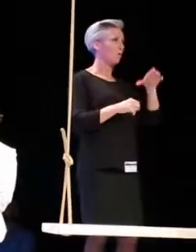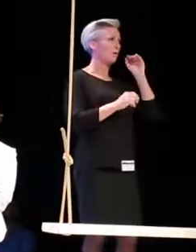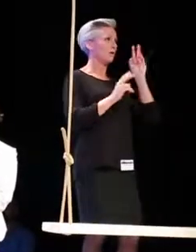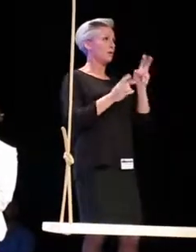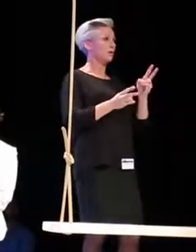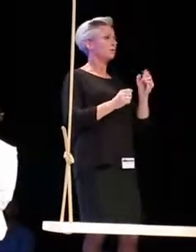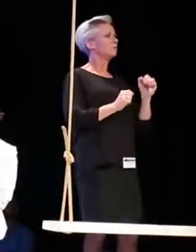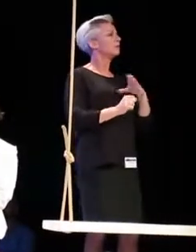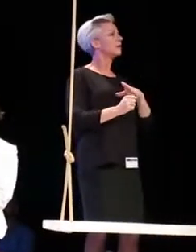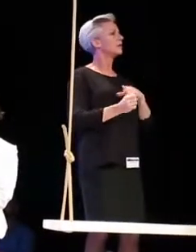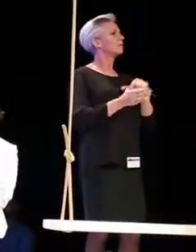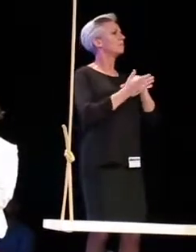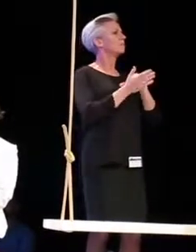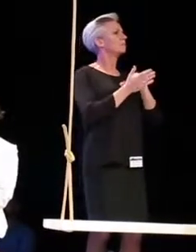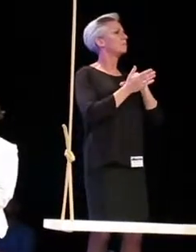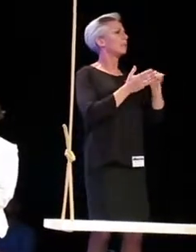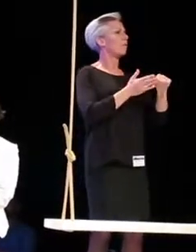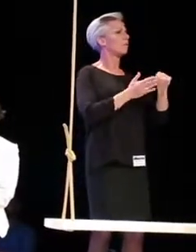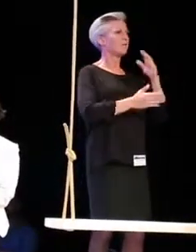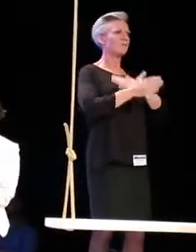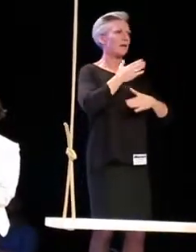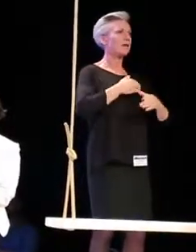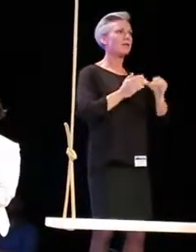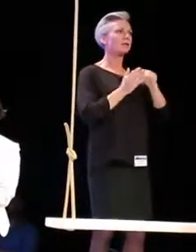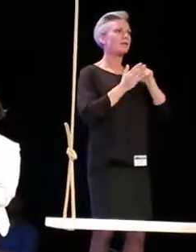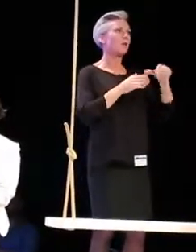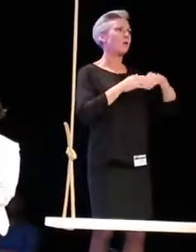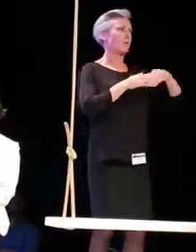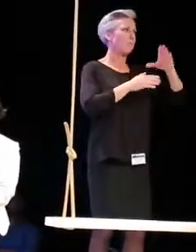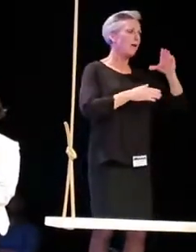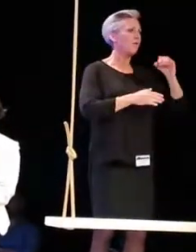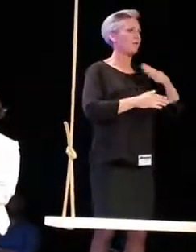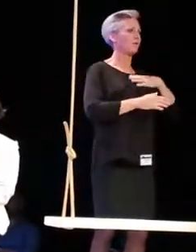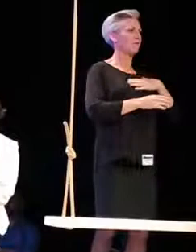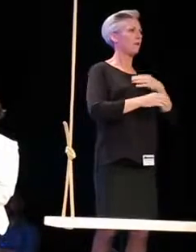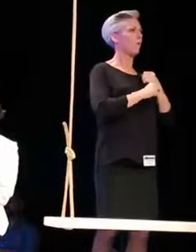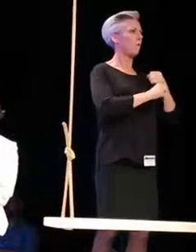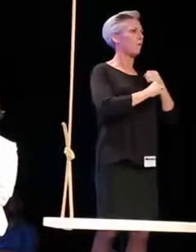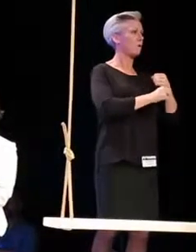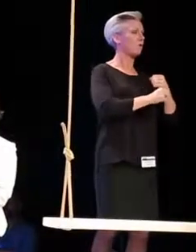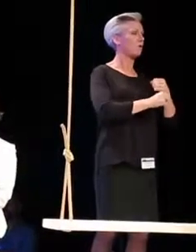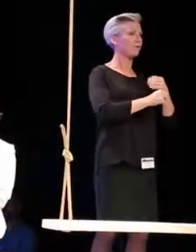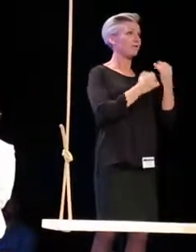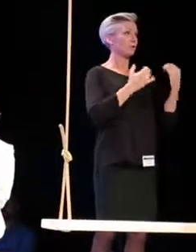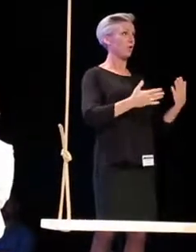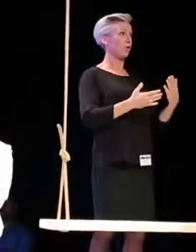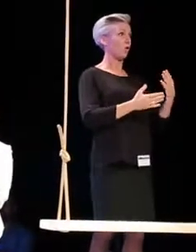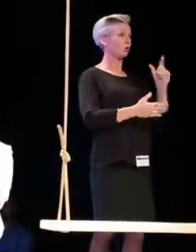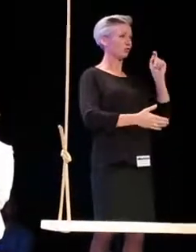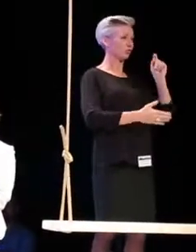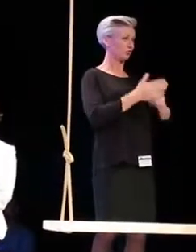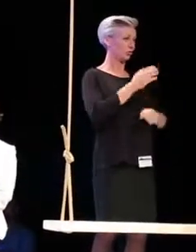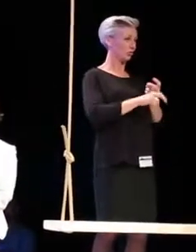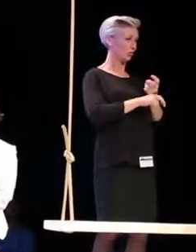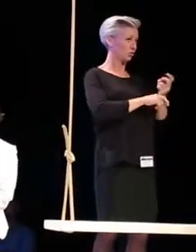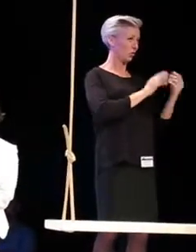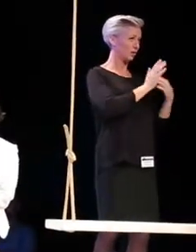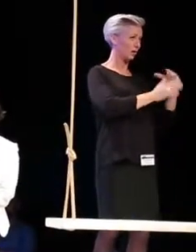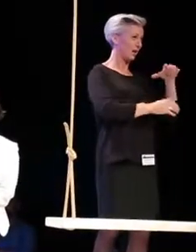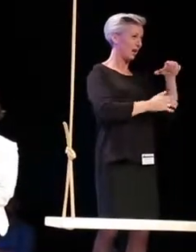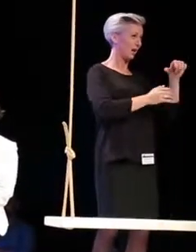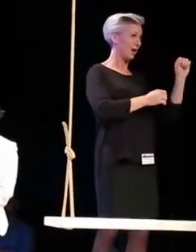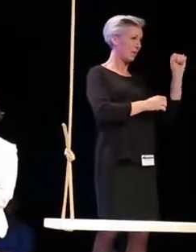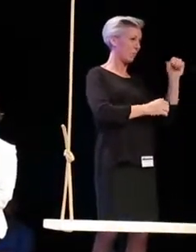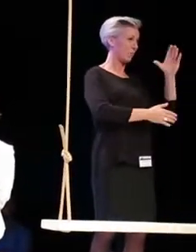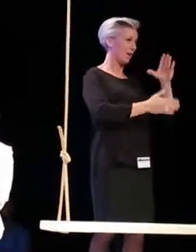ska finnas en betalningsvilja att betala lite mer för hållbarhet. Det är tusan så mycket dyrare att ta tåget ner till Europa och flyget. Det måste bli precis tvärtom. Va? Därför måste vi